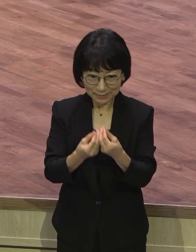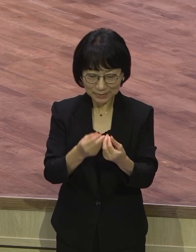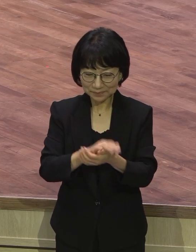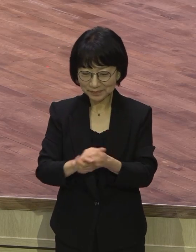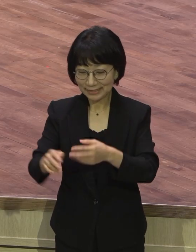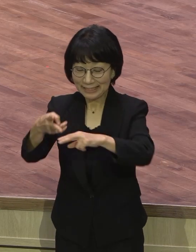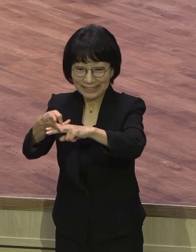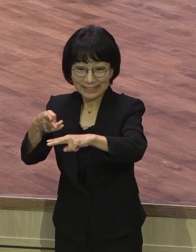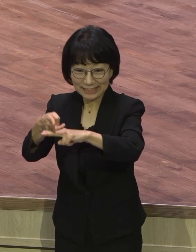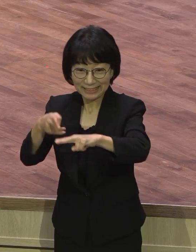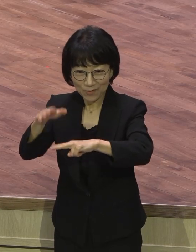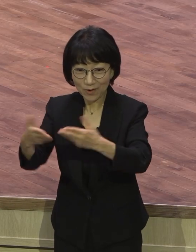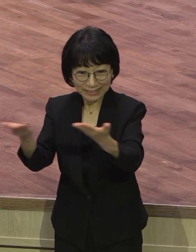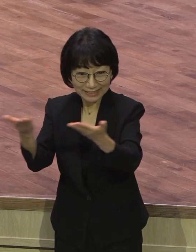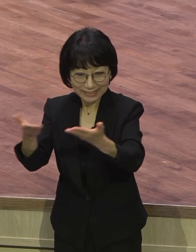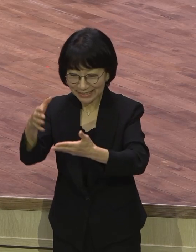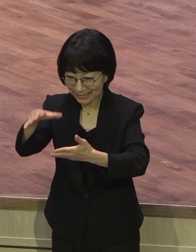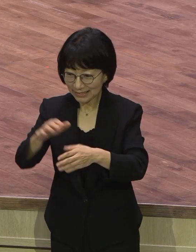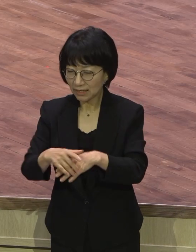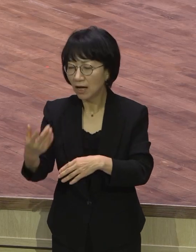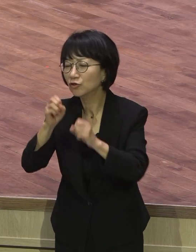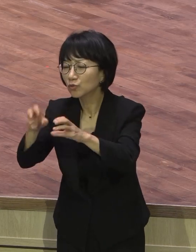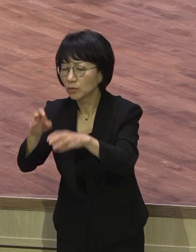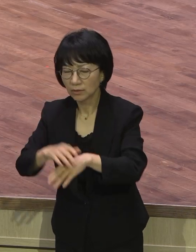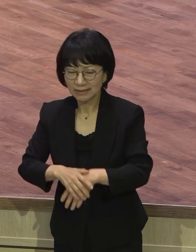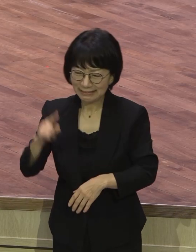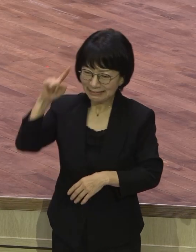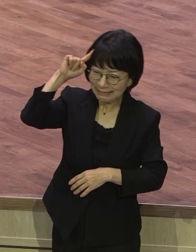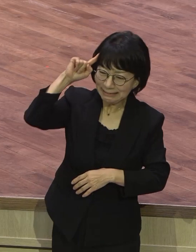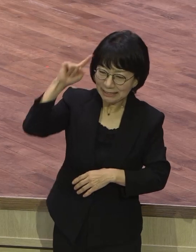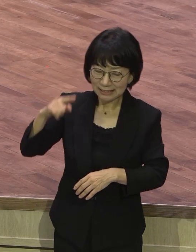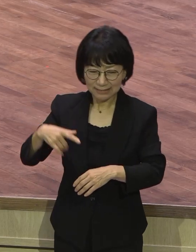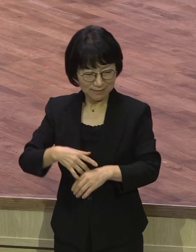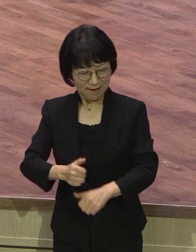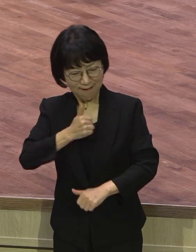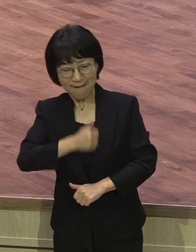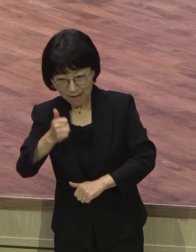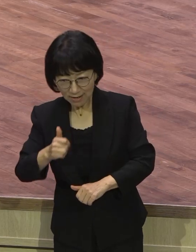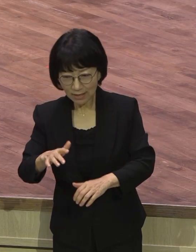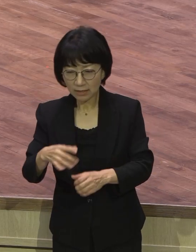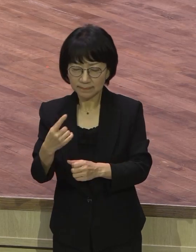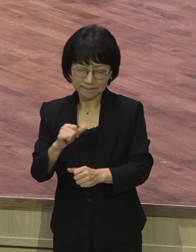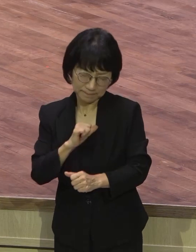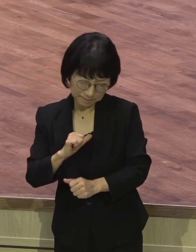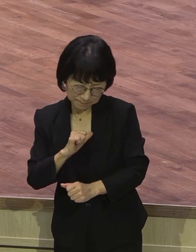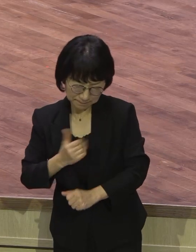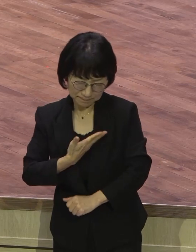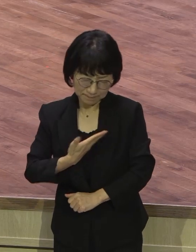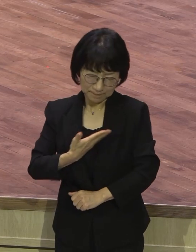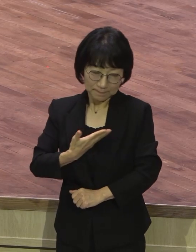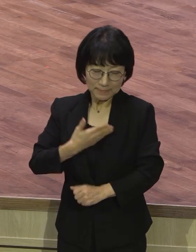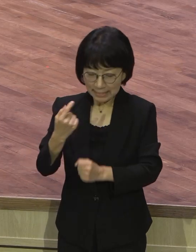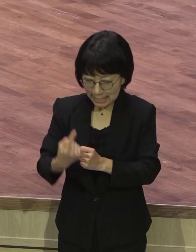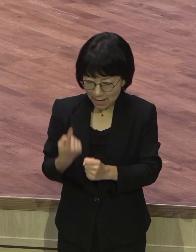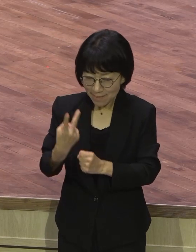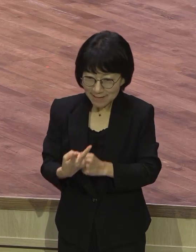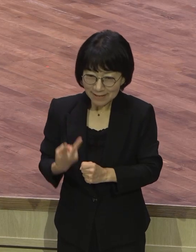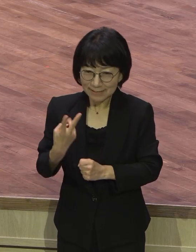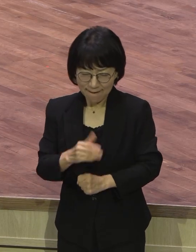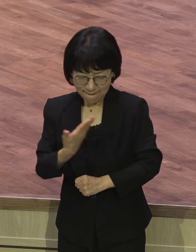짜증나겠어요. 일하기도 바쁜데 자꾸 전도하는 게 얼마나 짜증나 그 짜증나는 걸 몇 년을 그냥 참으면서